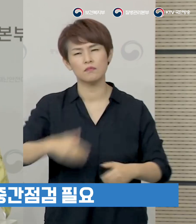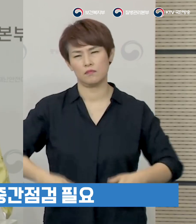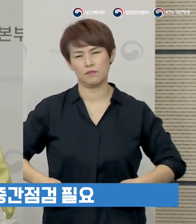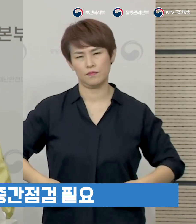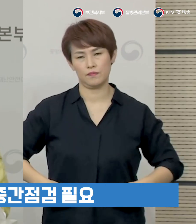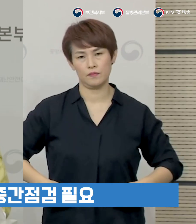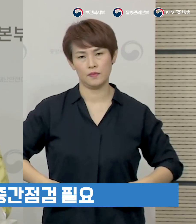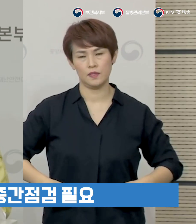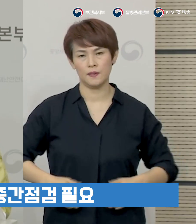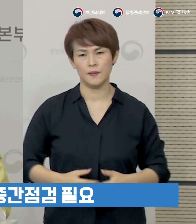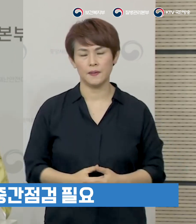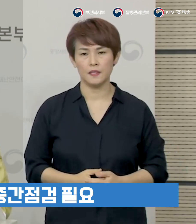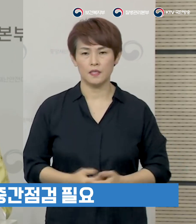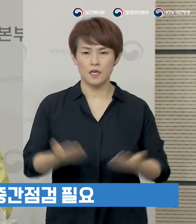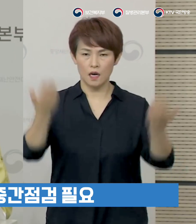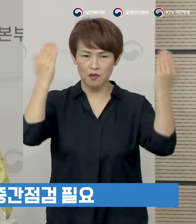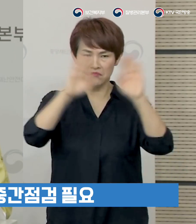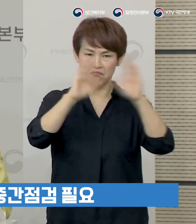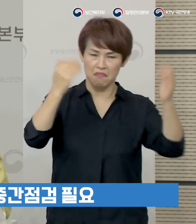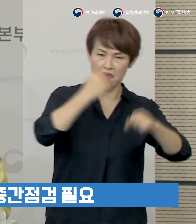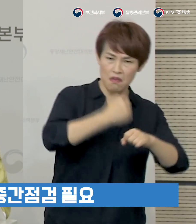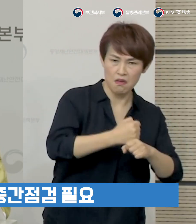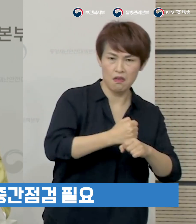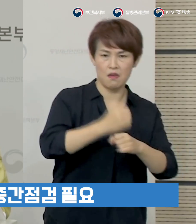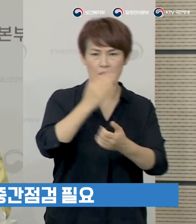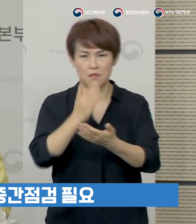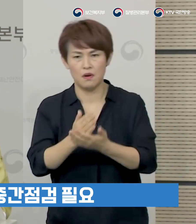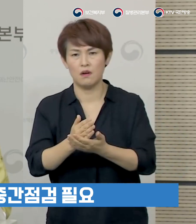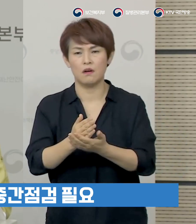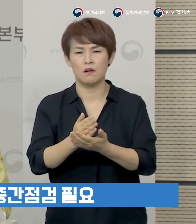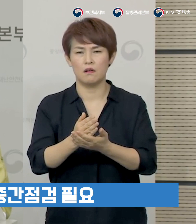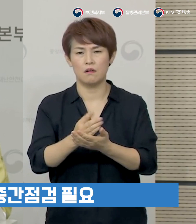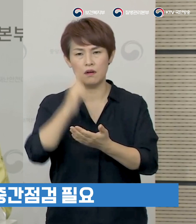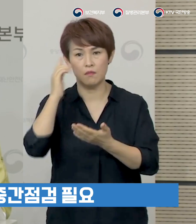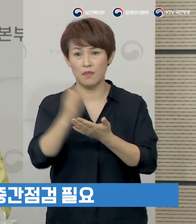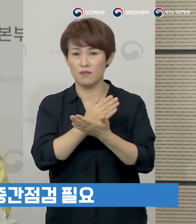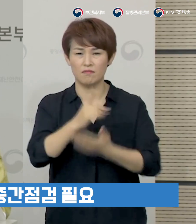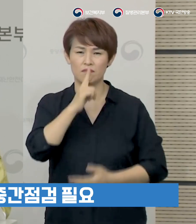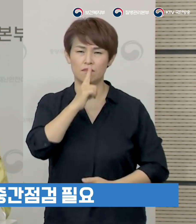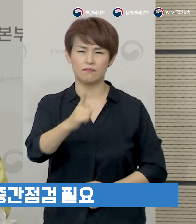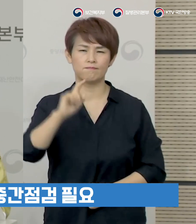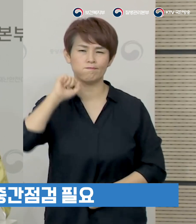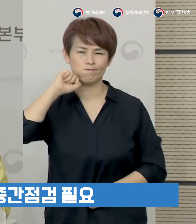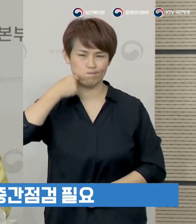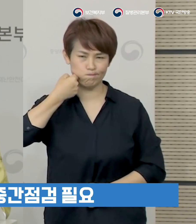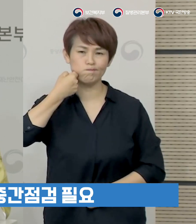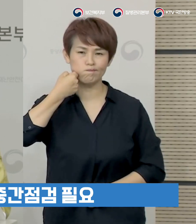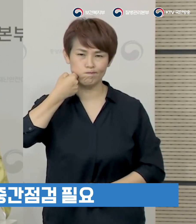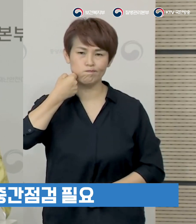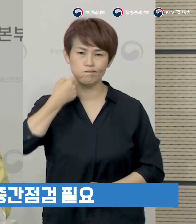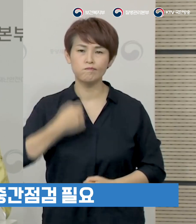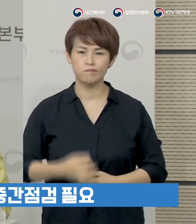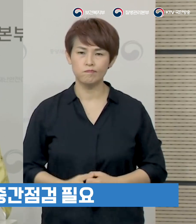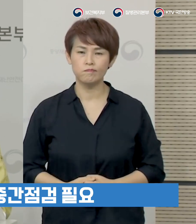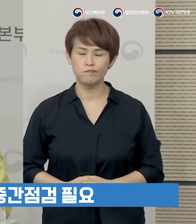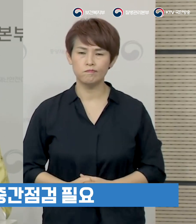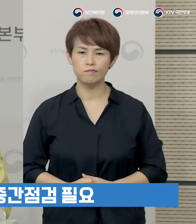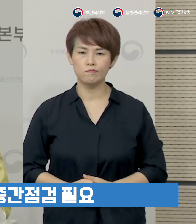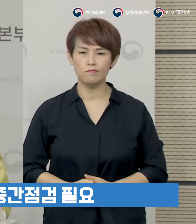봅니다만은 아직까지 개학을 할 수 있느냐 할 수 없느냐라는 판단을 내리기에는 좀 성급한 그러한 이제